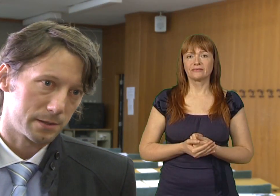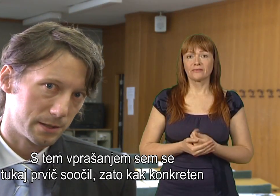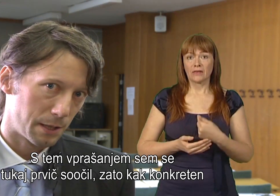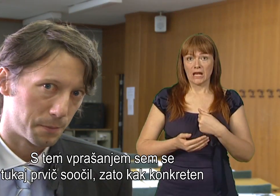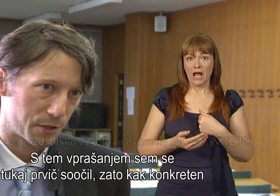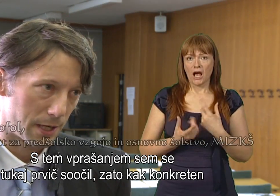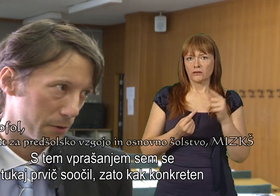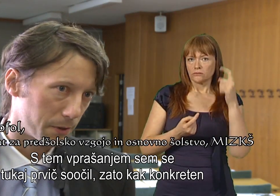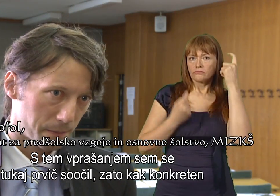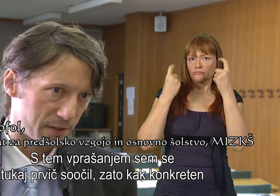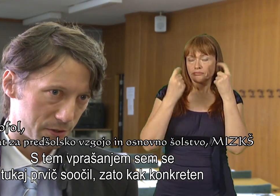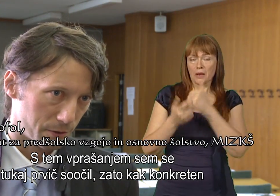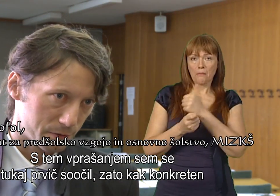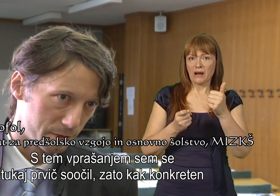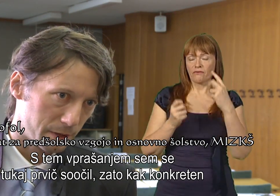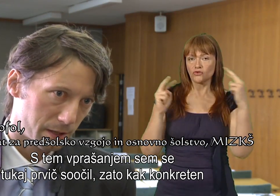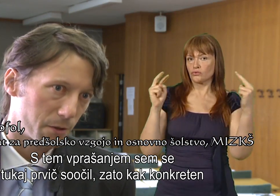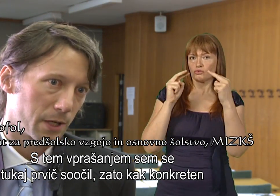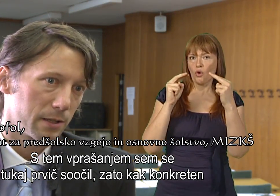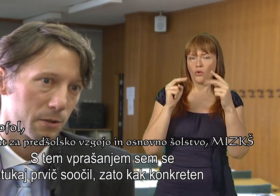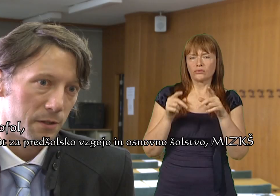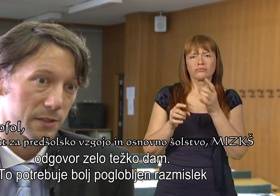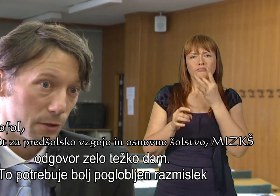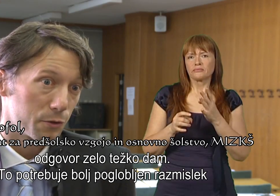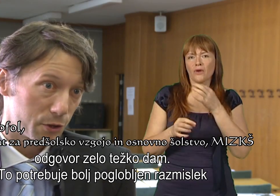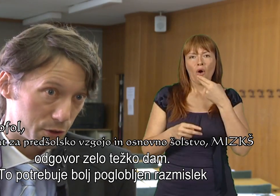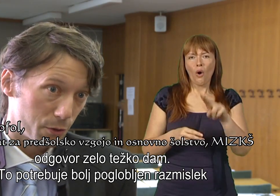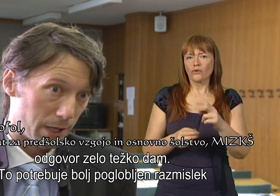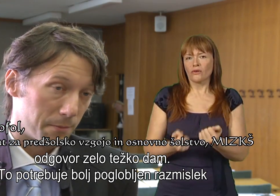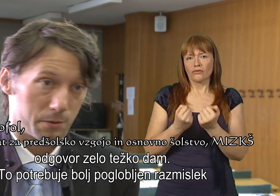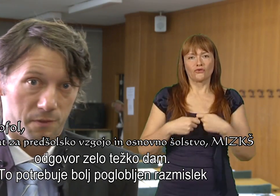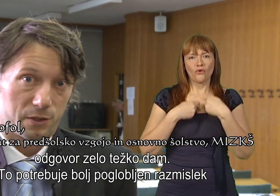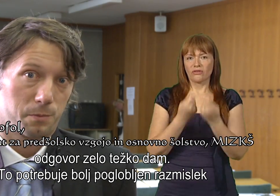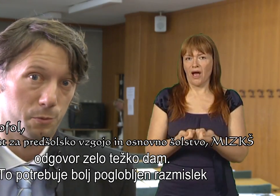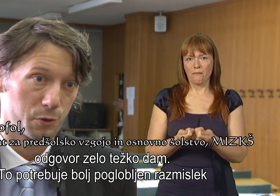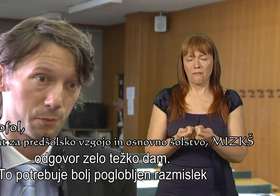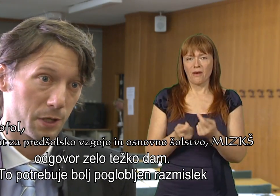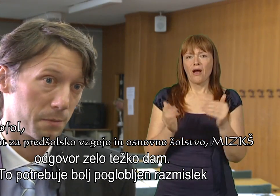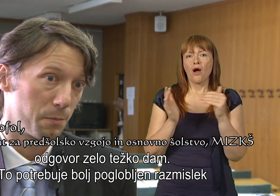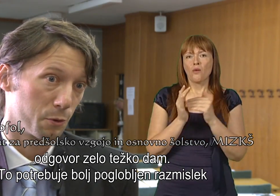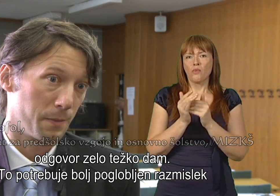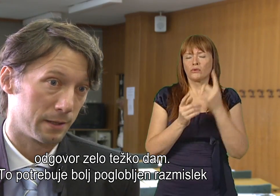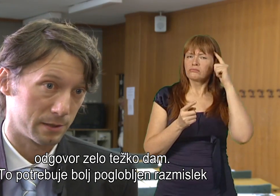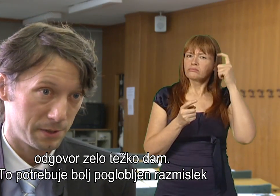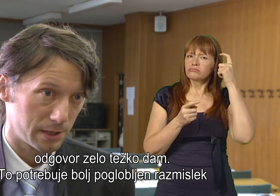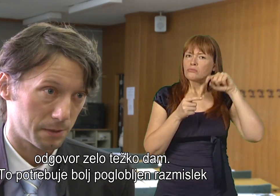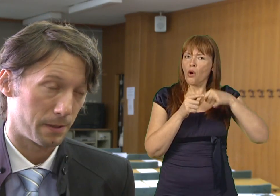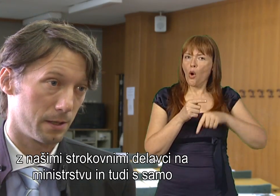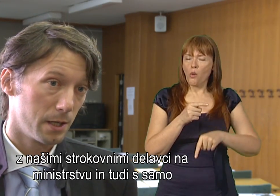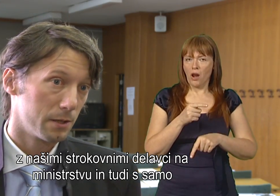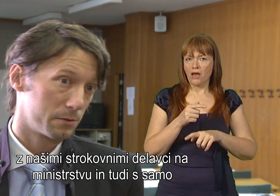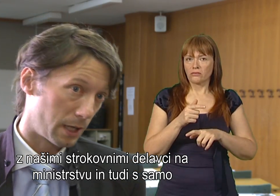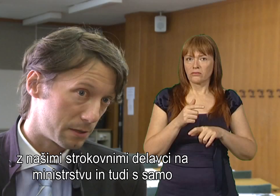Zdaj, jaz sem se s tem vprašanjem tukaj prvič soočil, zato nekaj konkretnega odgovora zelo težko dam, tudi to vjetno potrebuje nek bolj poglobljen razmislek,